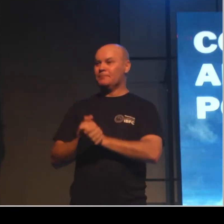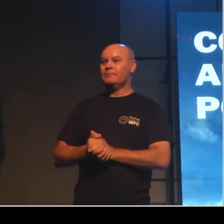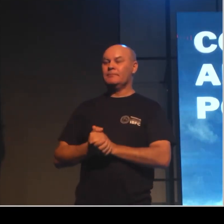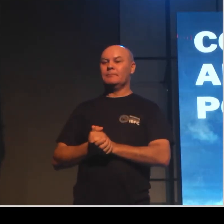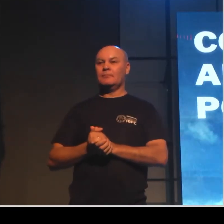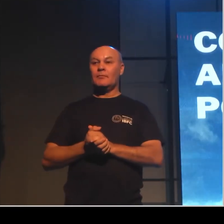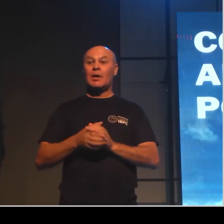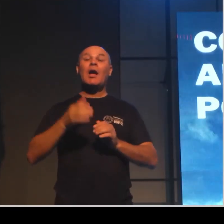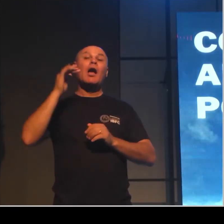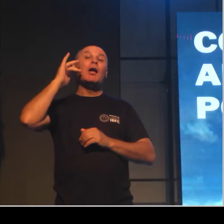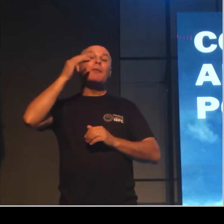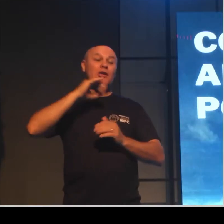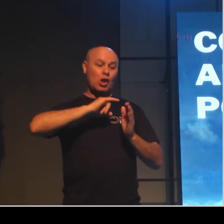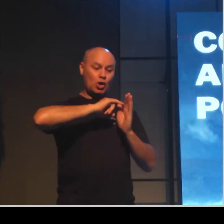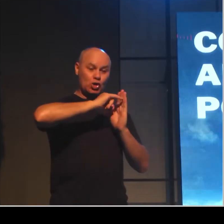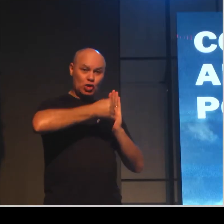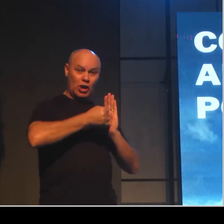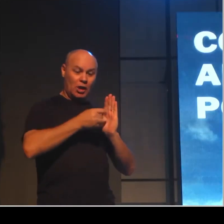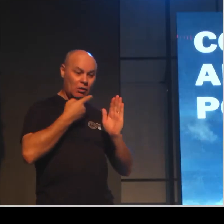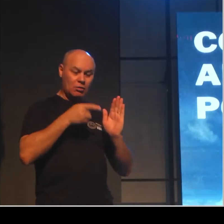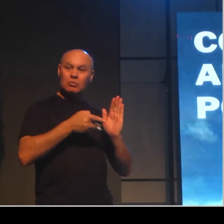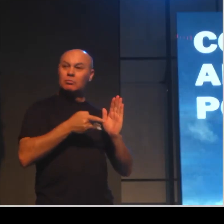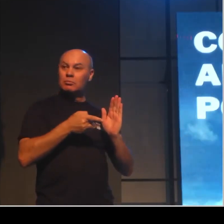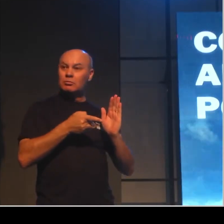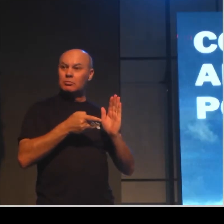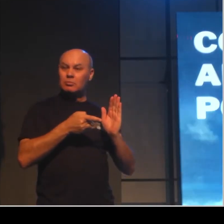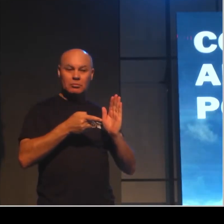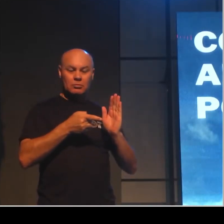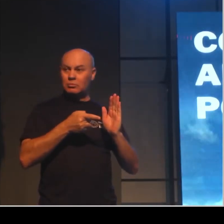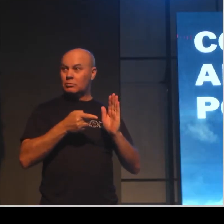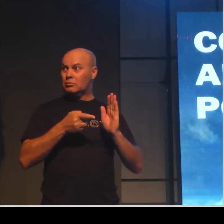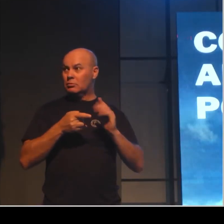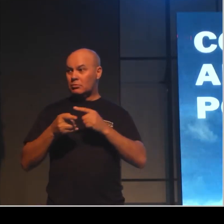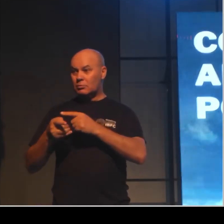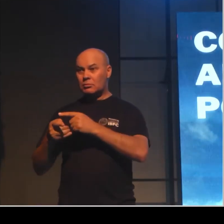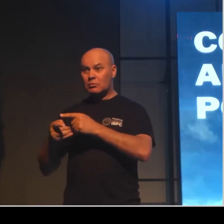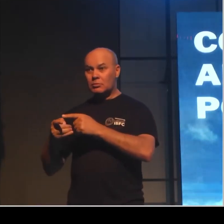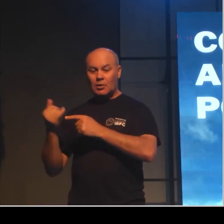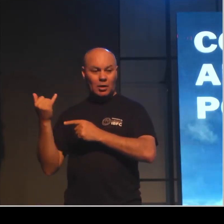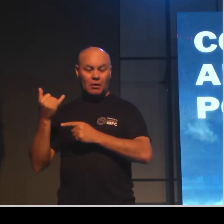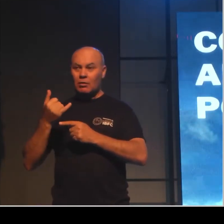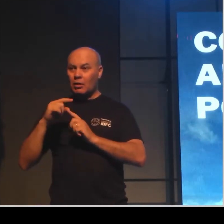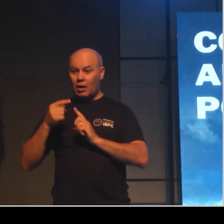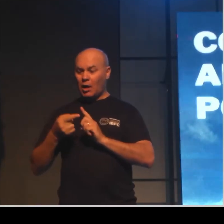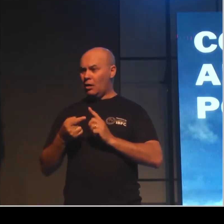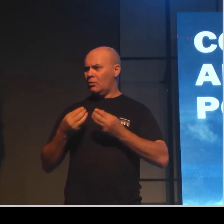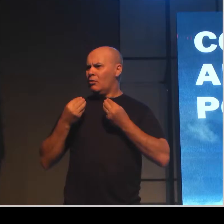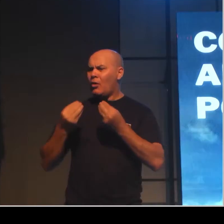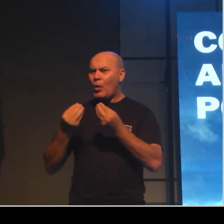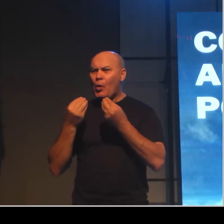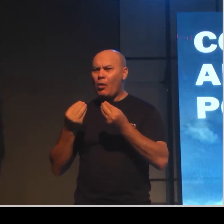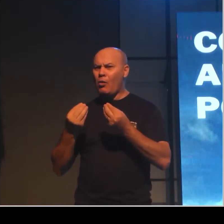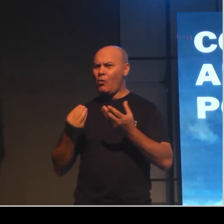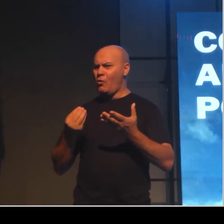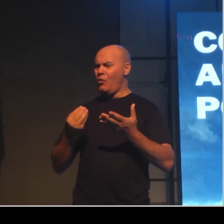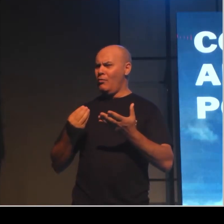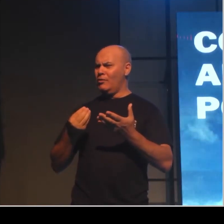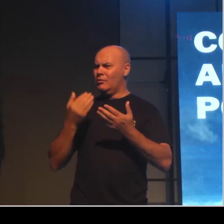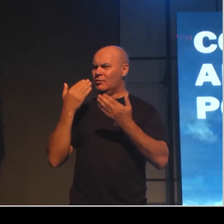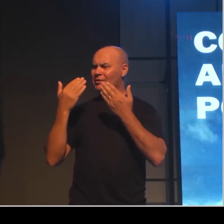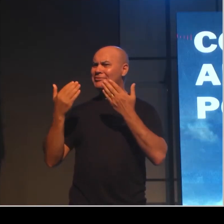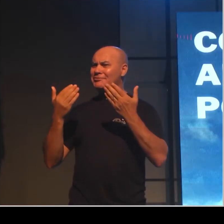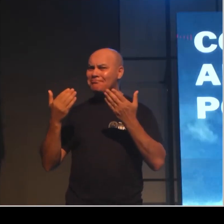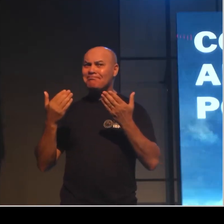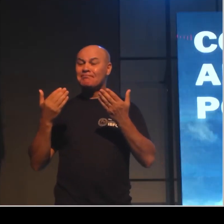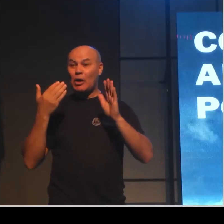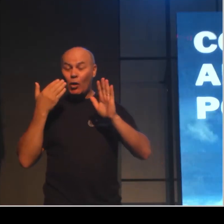José, na verdade, estava passando por um teste. Eu quero que você entenda que assim como José, eu e você